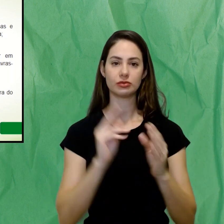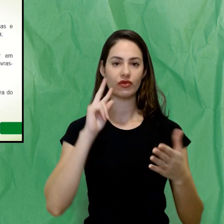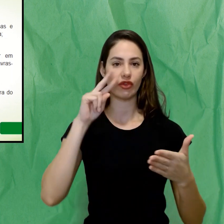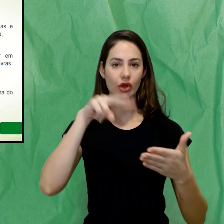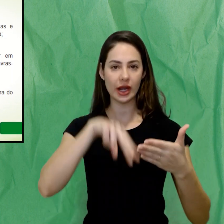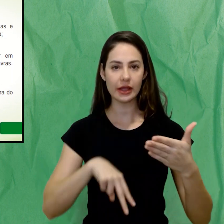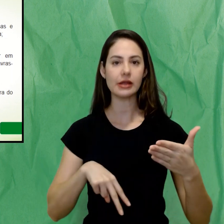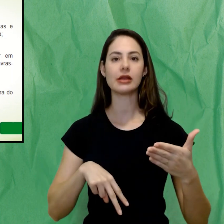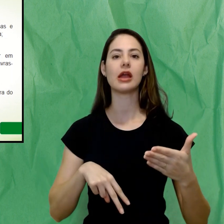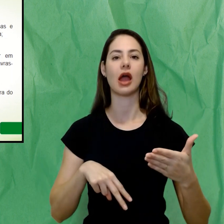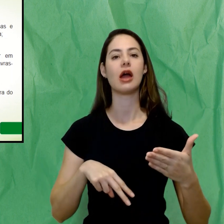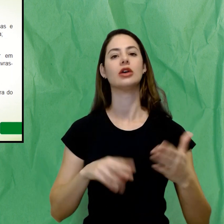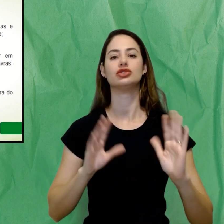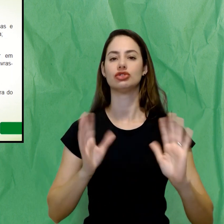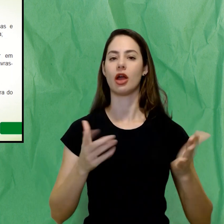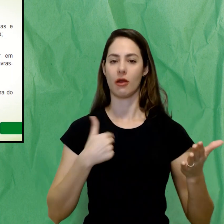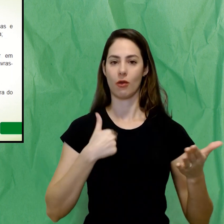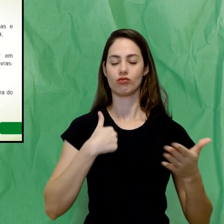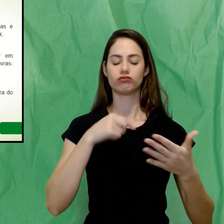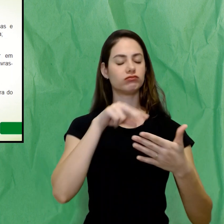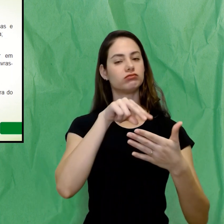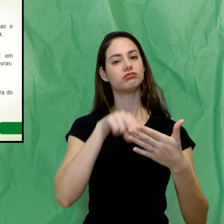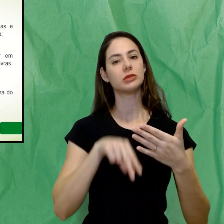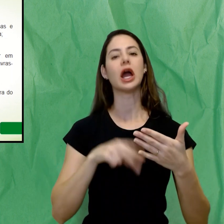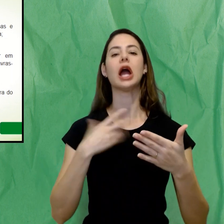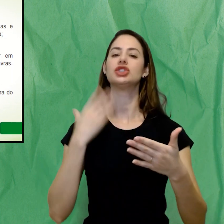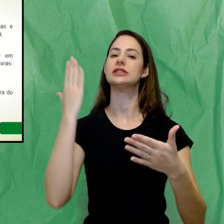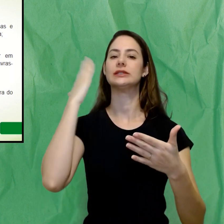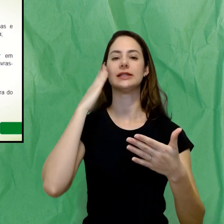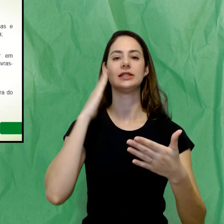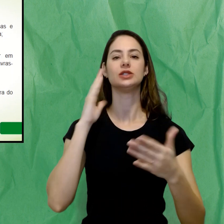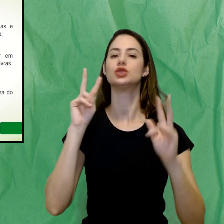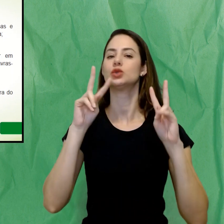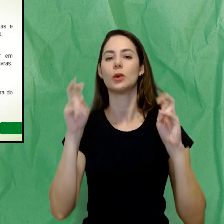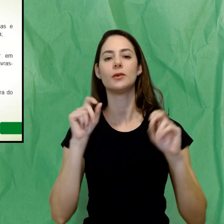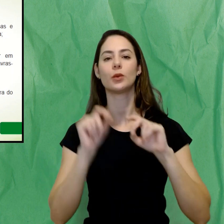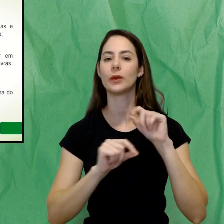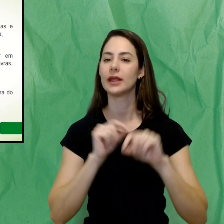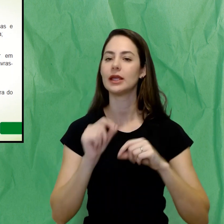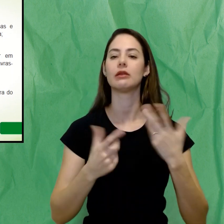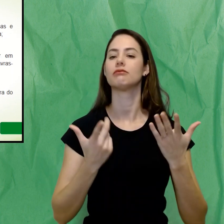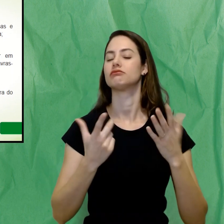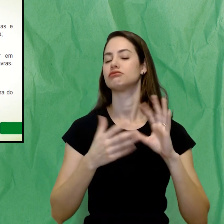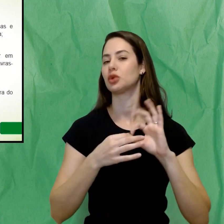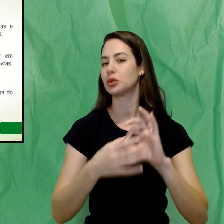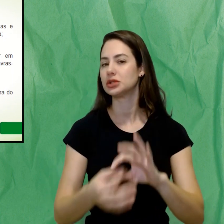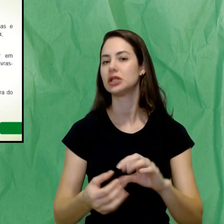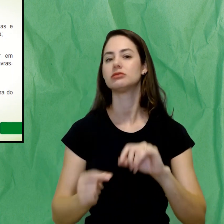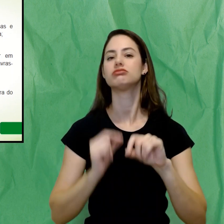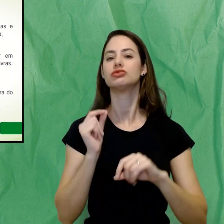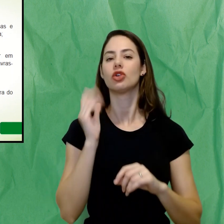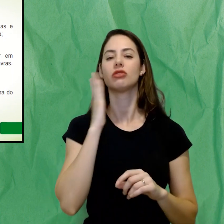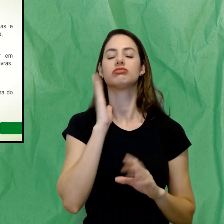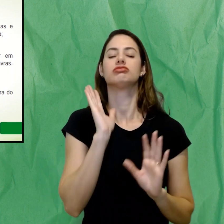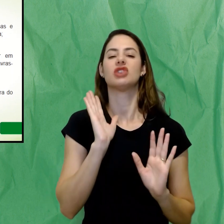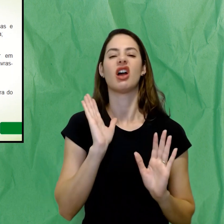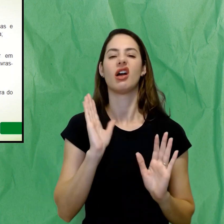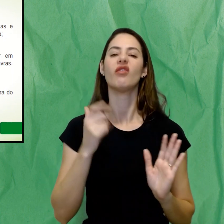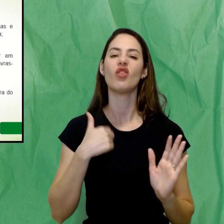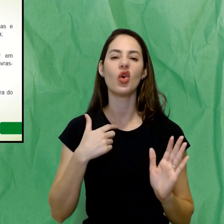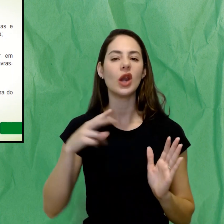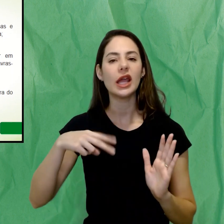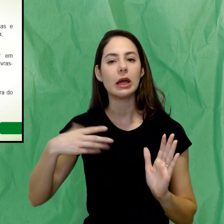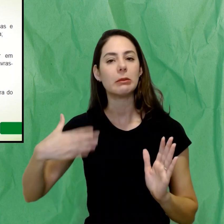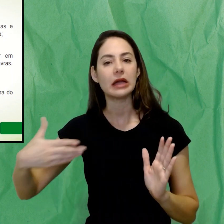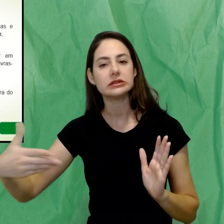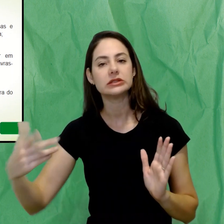é preciso que o leitor já identifique quais são os aspectos que compõem aquela obra, para saber se vai ou